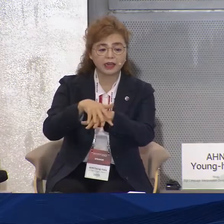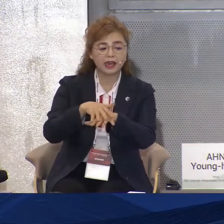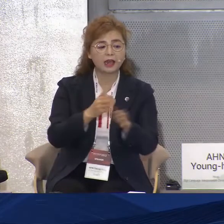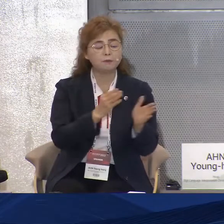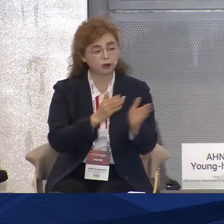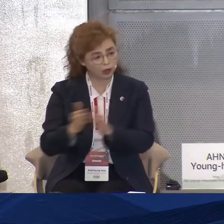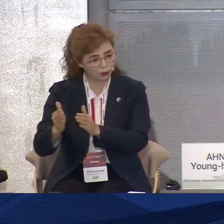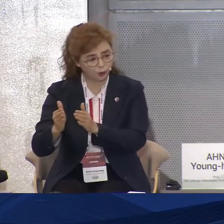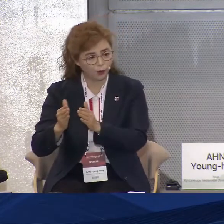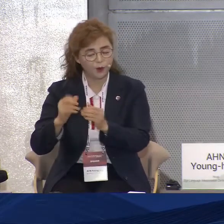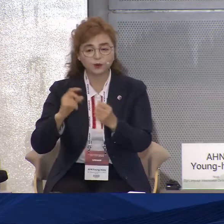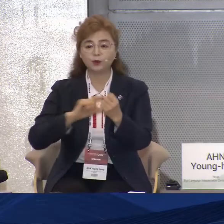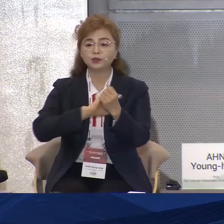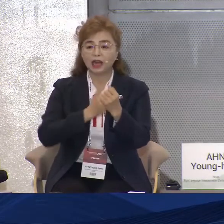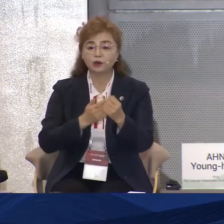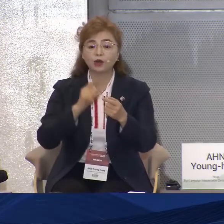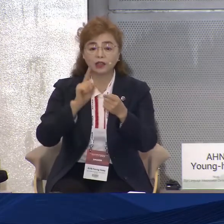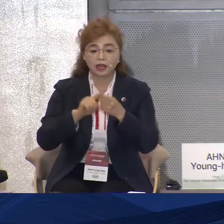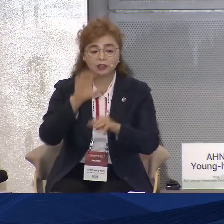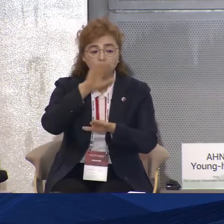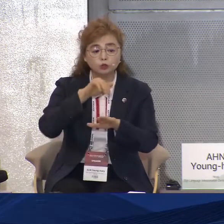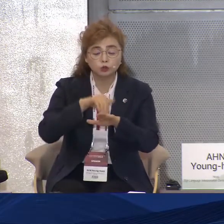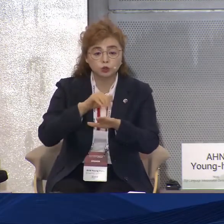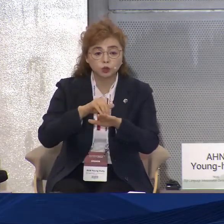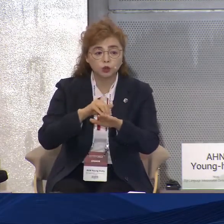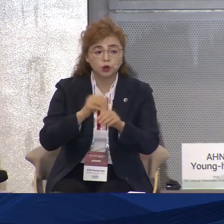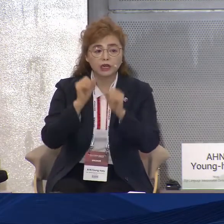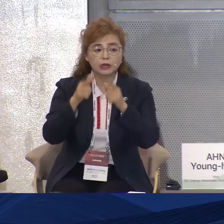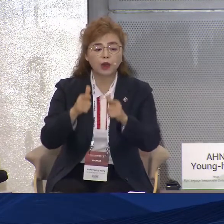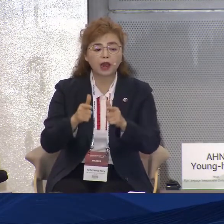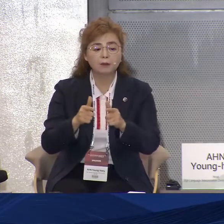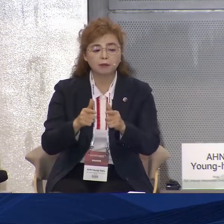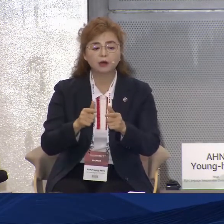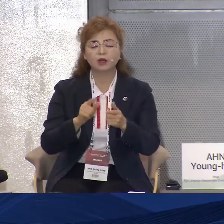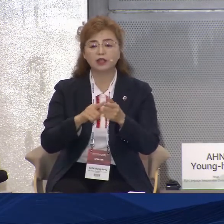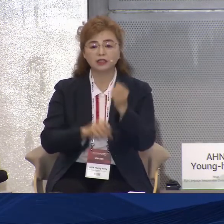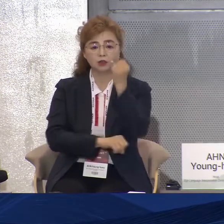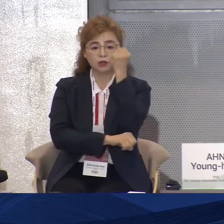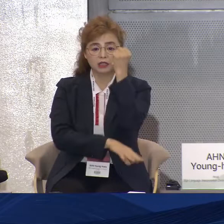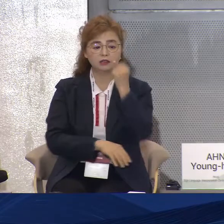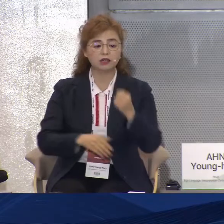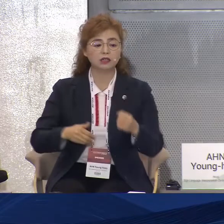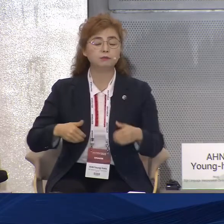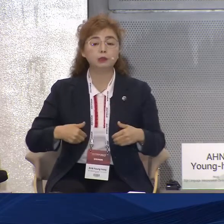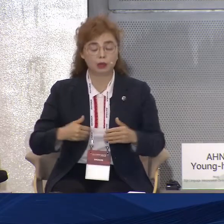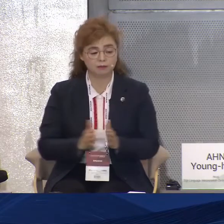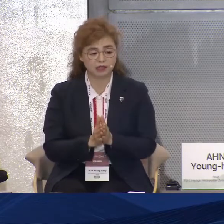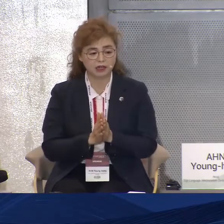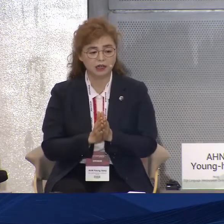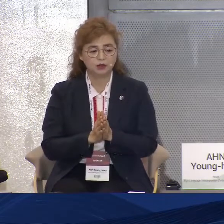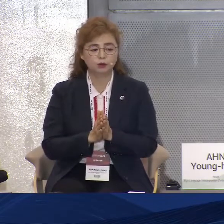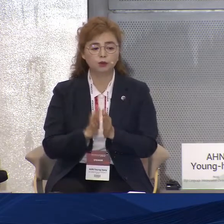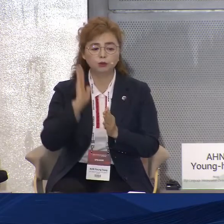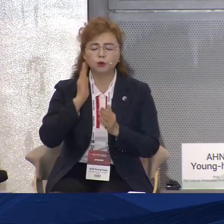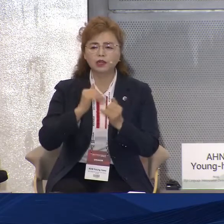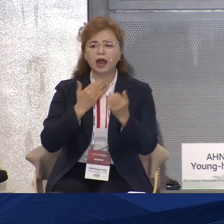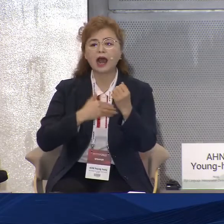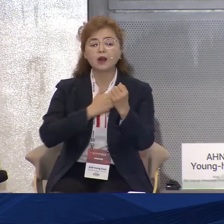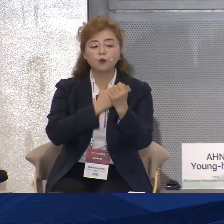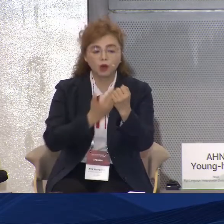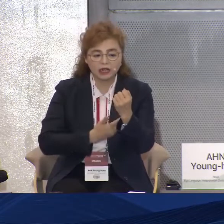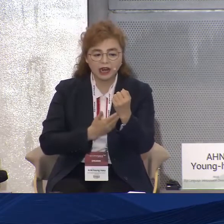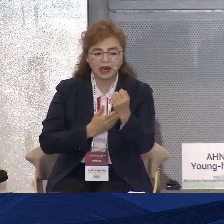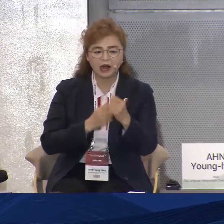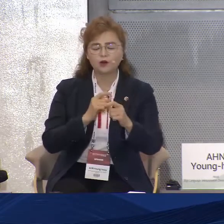관리 체계 마련하고 또 자격에 대한 연수 기회 마련에 대해서 기틀이 필요합니다. 또